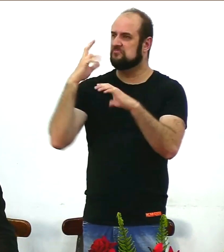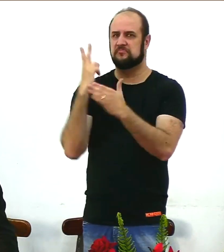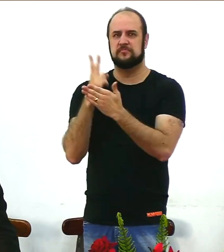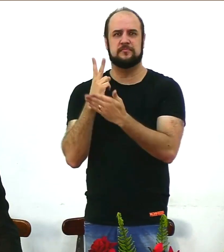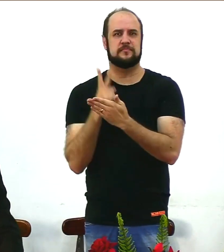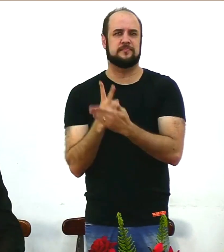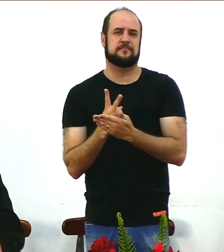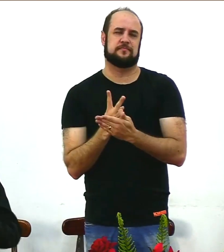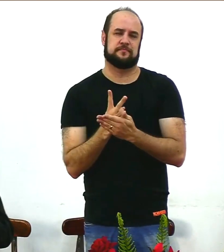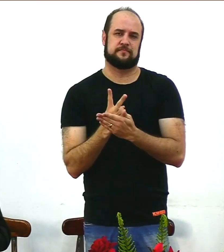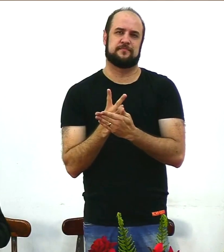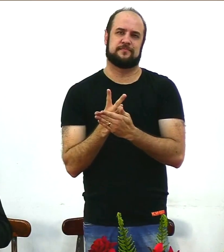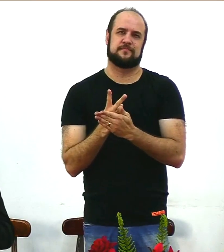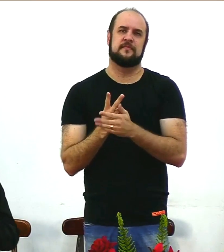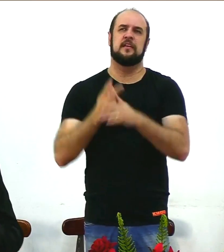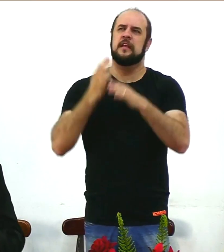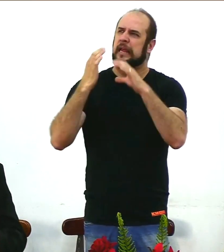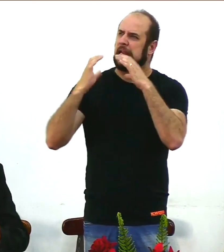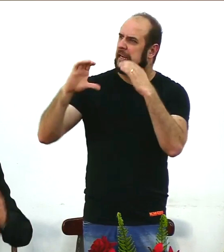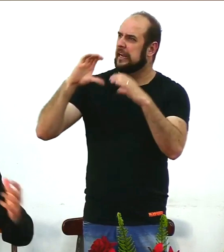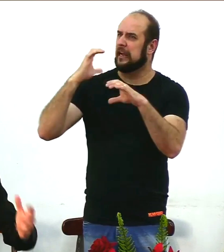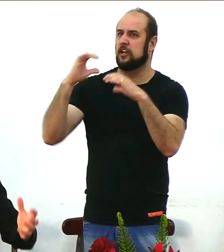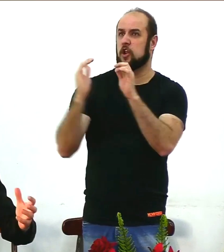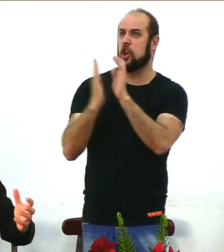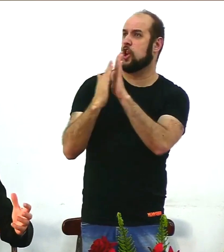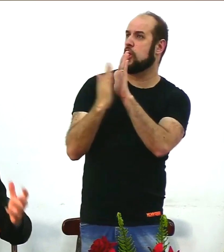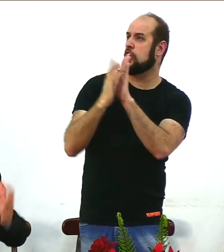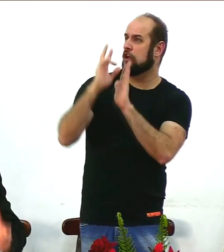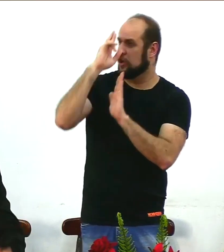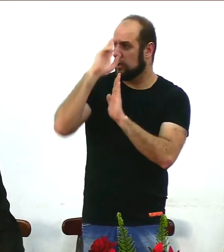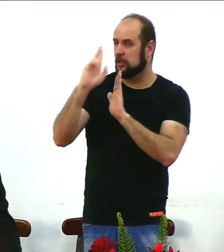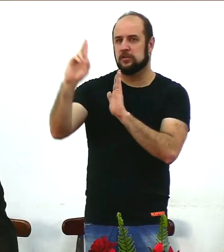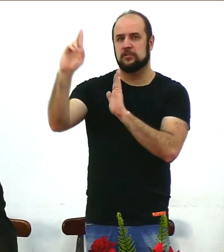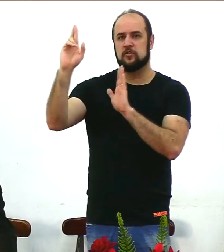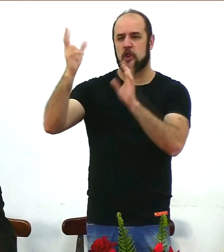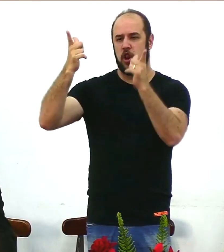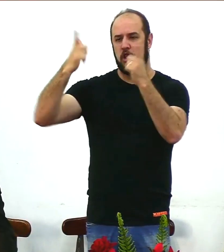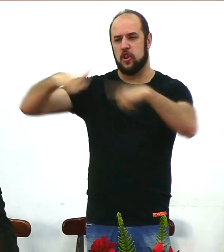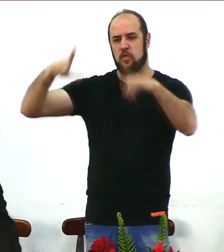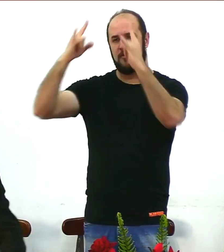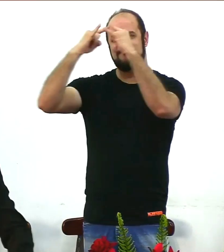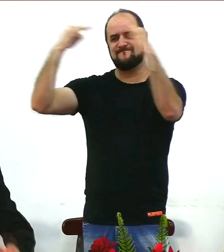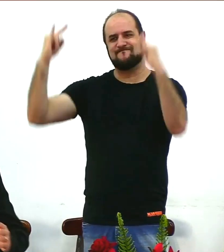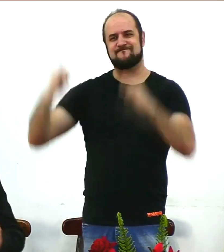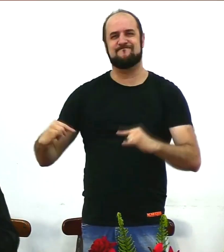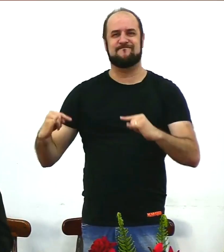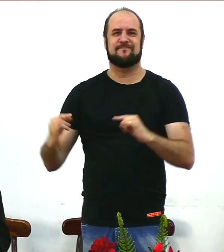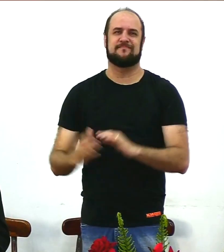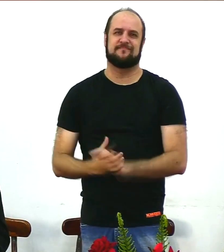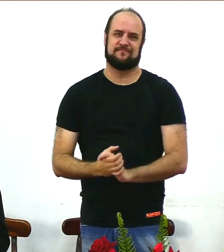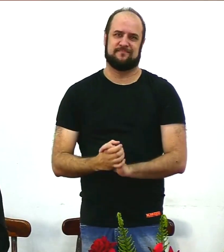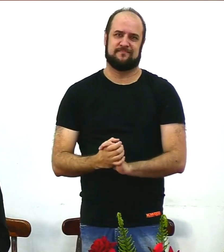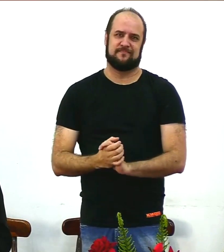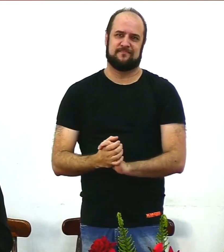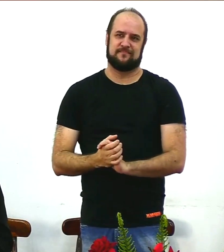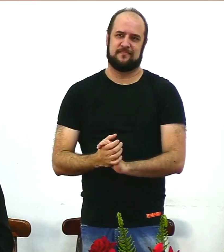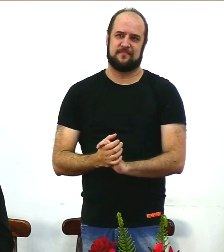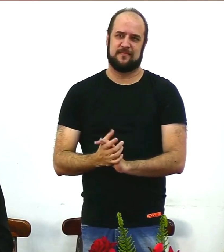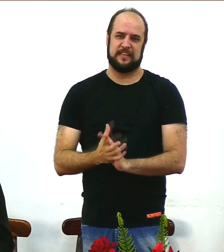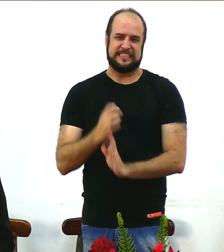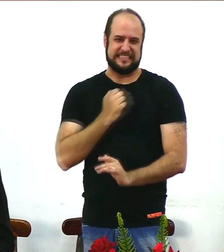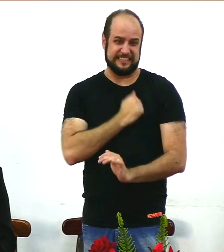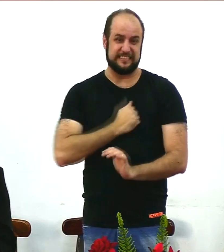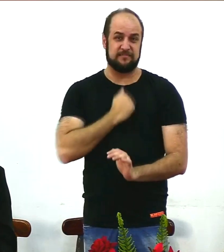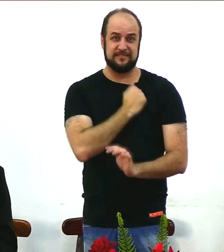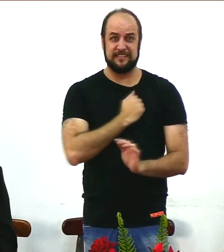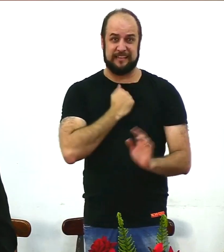versículos sob essa ideia. Veja o versículo 4. Como, porém, haveríamos de entoar o canto do